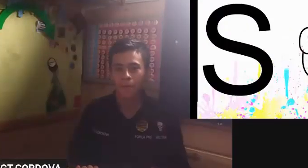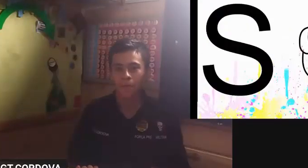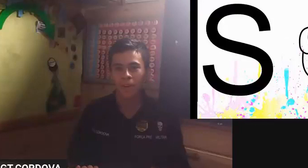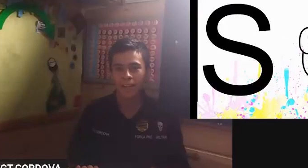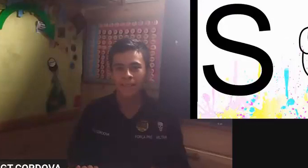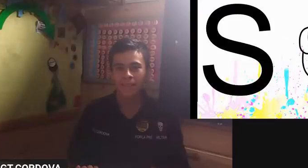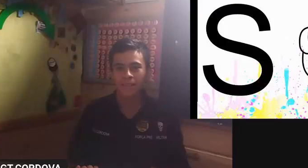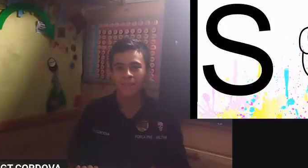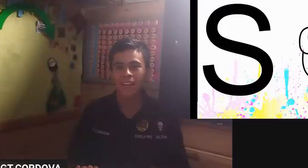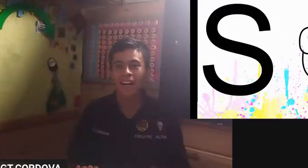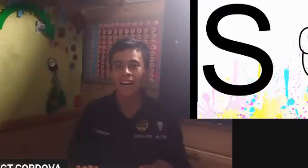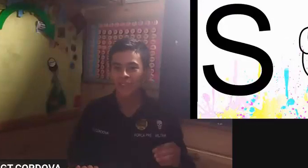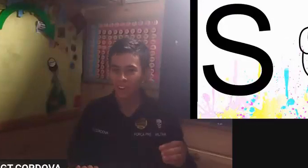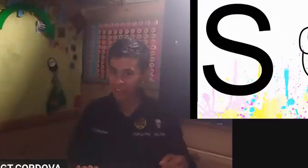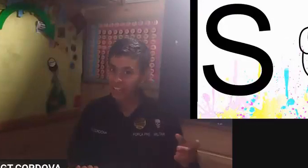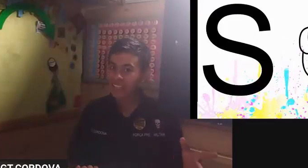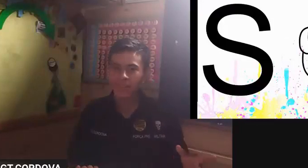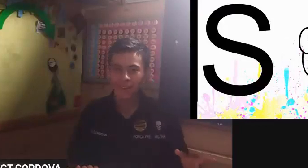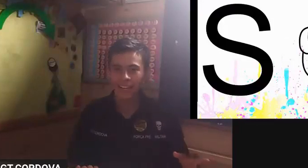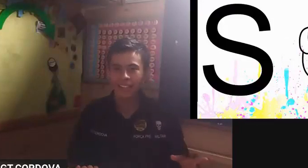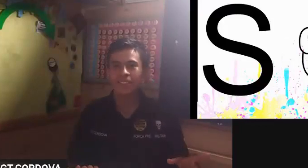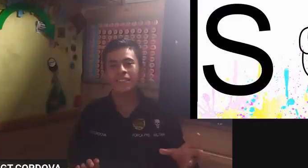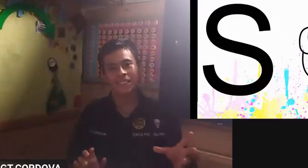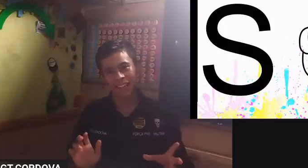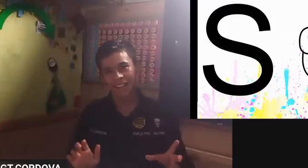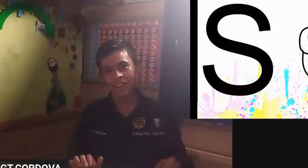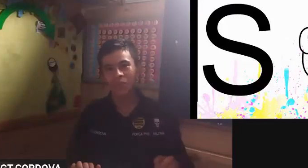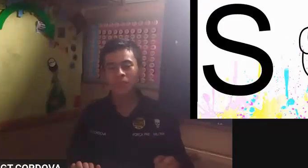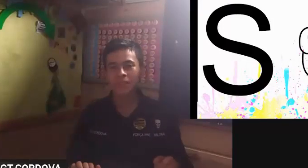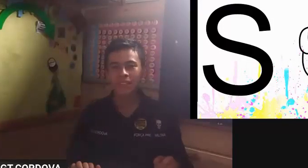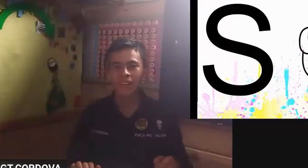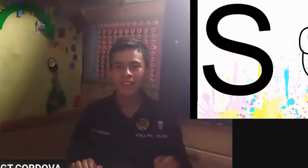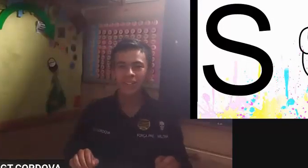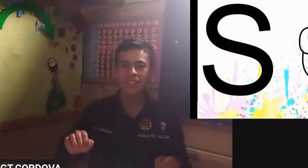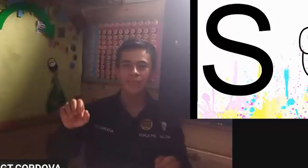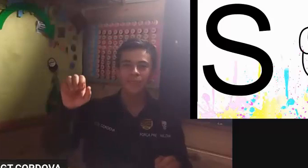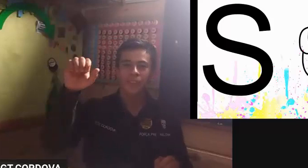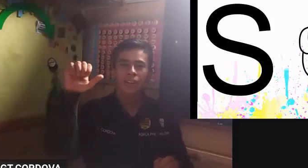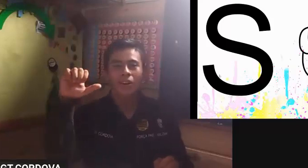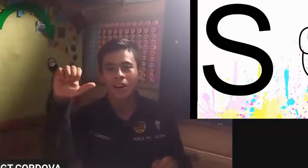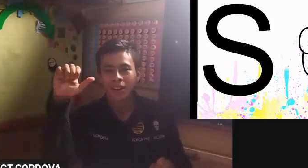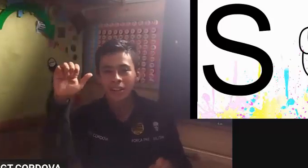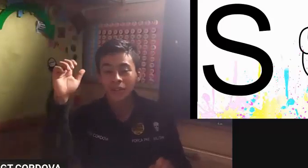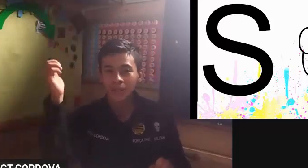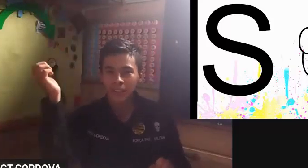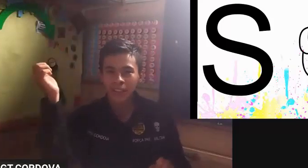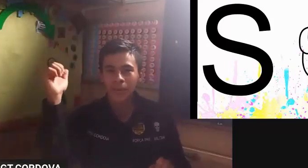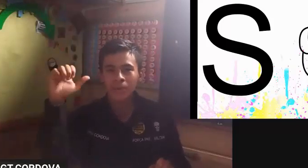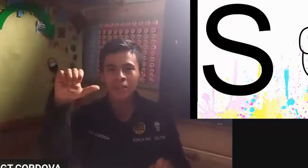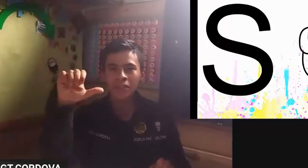O S. Agora o S é mais aquela confusão lá toda. Ó, então eu vou ter que lembrar pra vocês como é